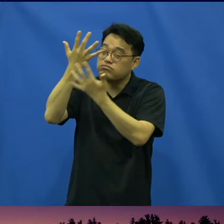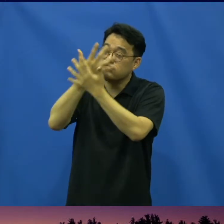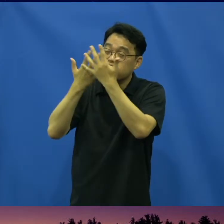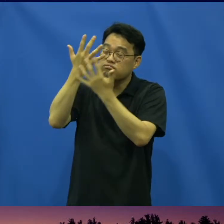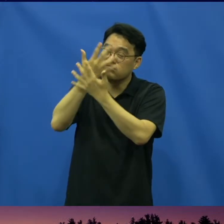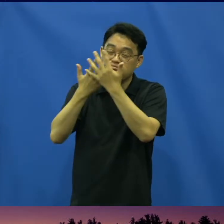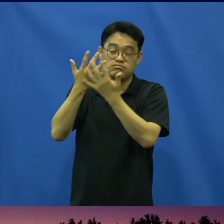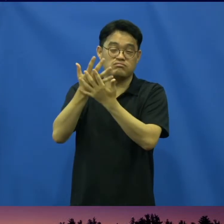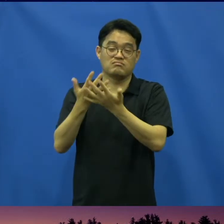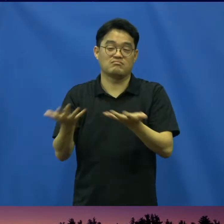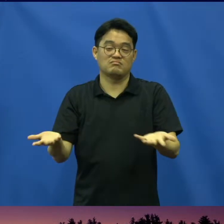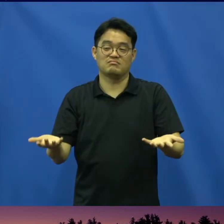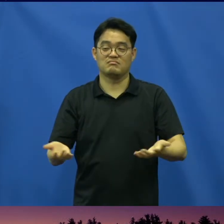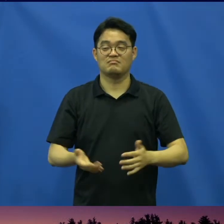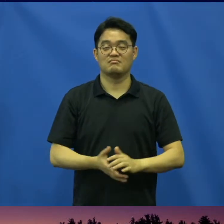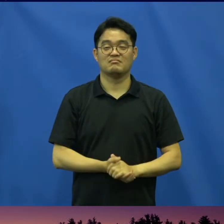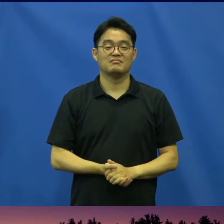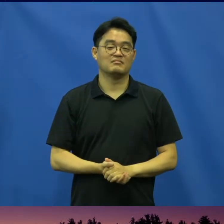누구 밥상에 올라가야 돼요.